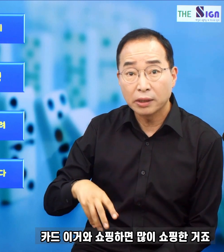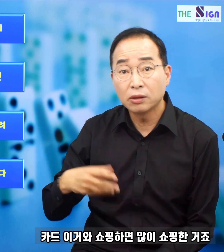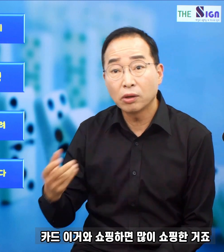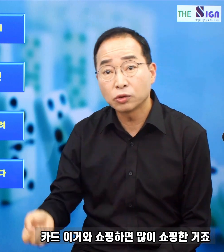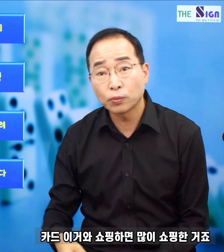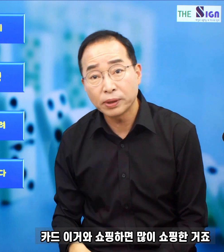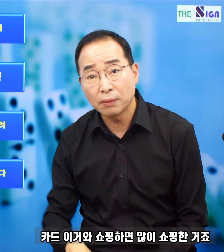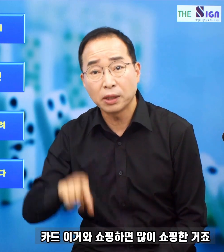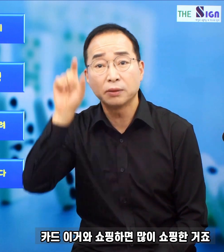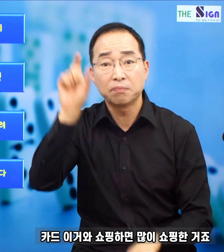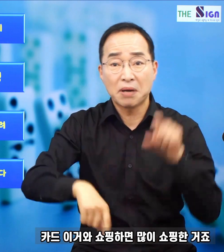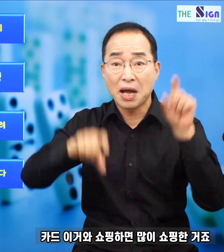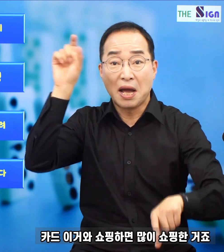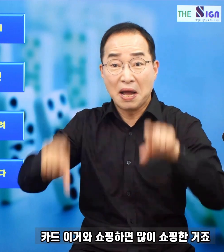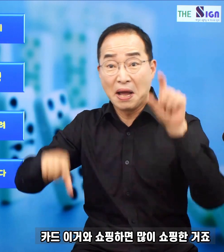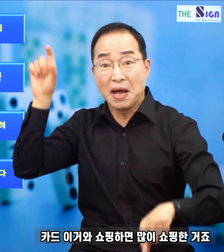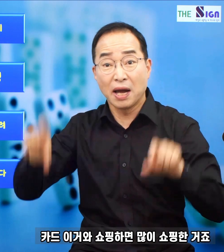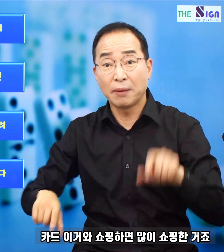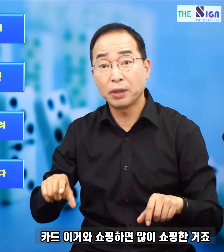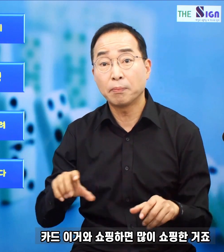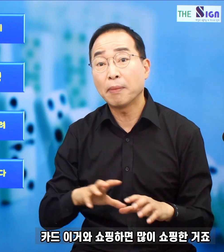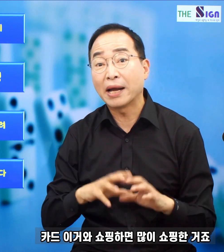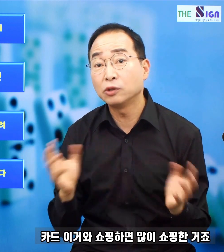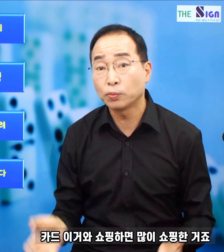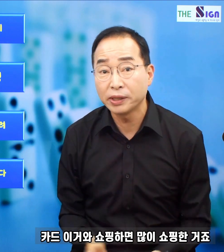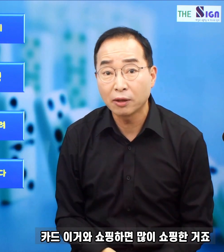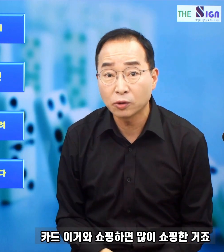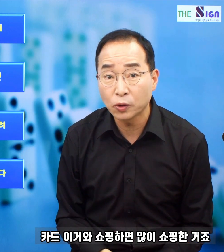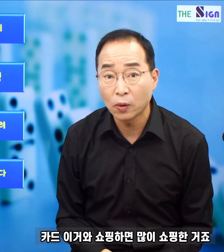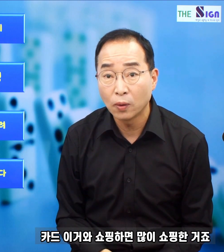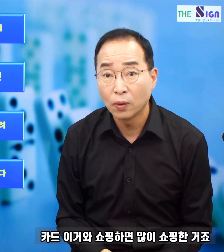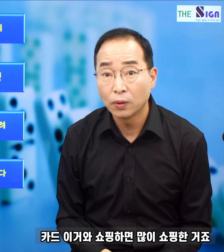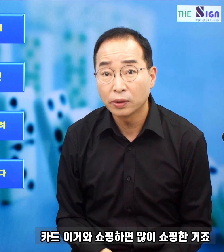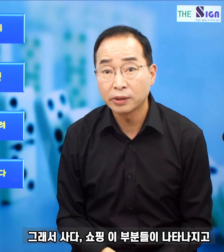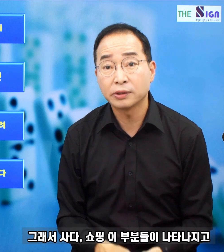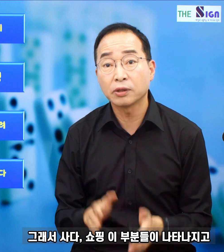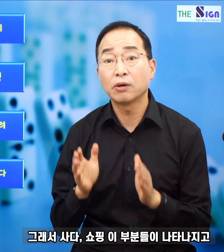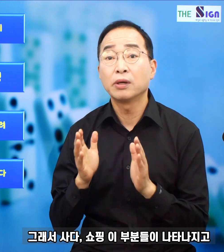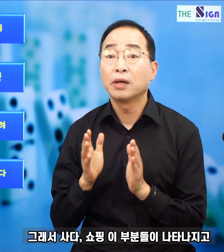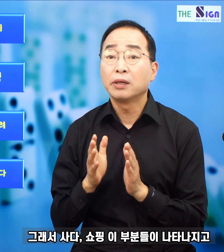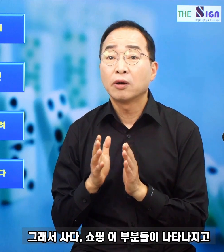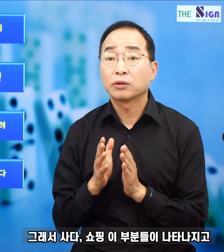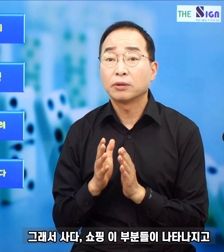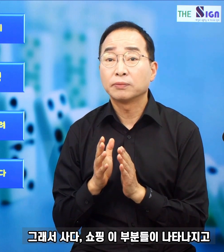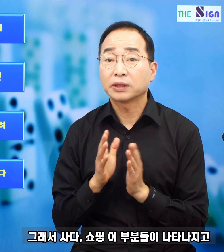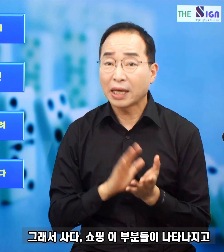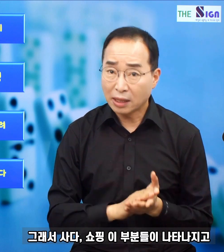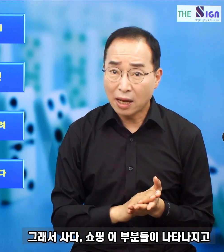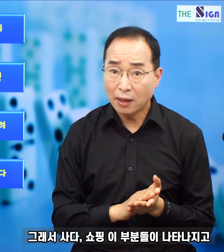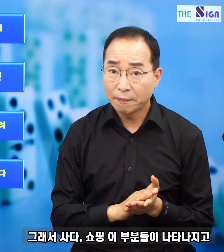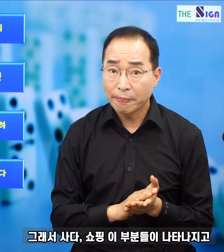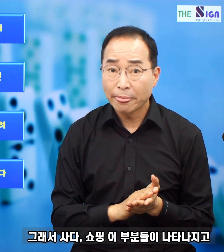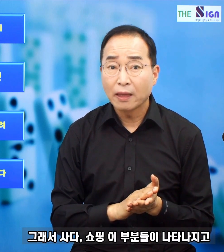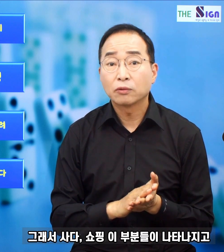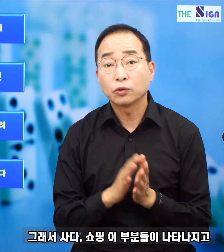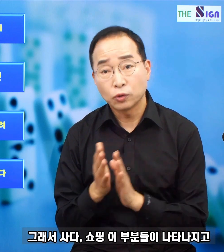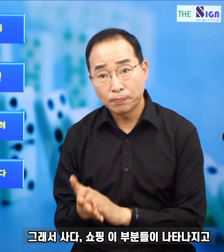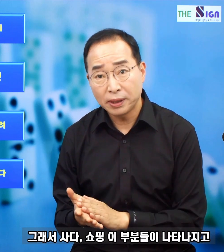이거 쇼핑하면 많은 쇼핑한 거죠. 그래서 어떤 사다, 또 쇼핑